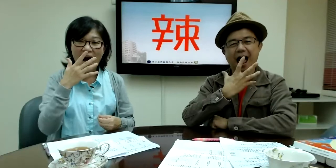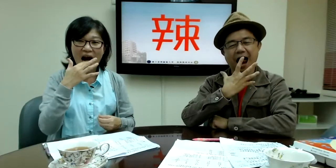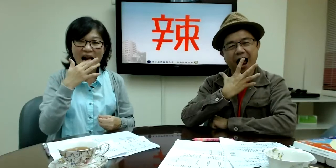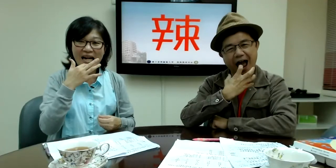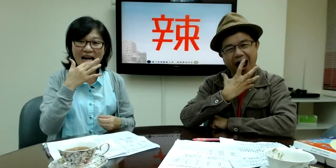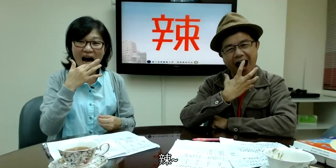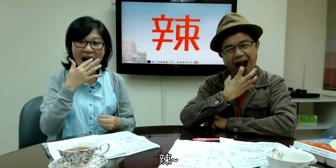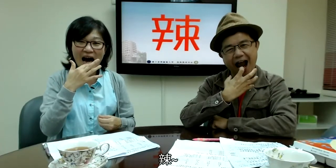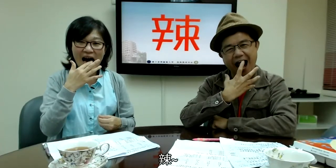辣，